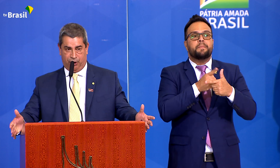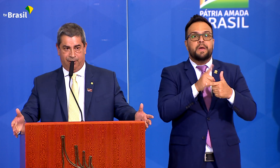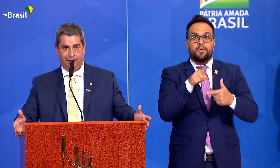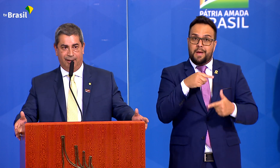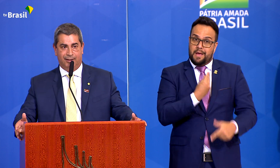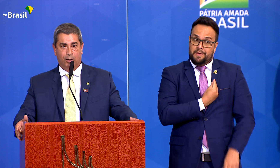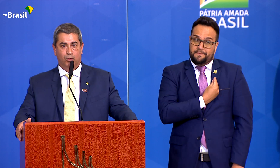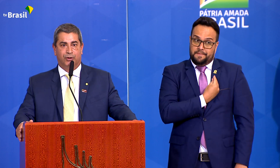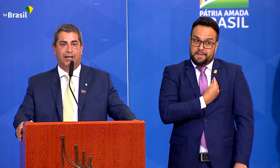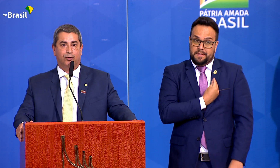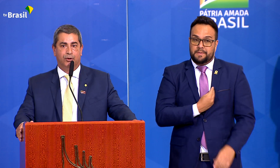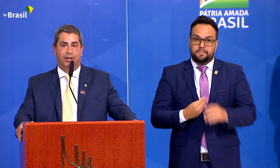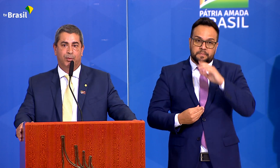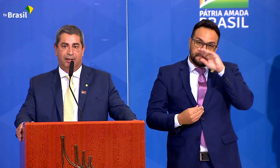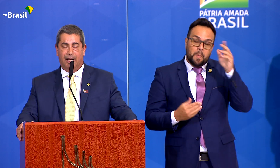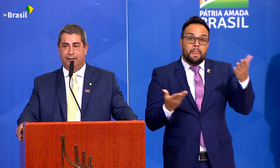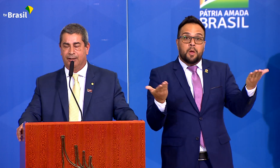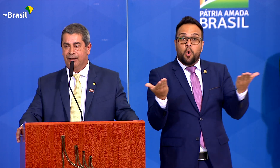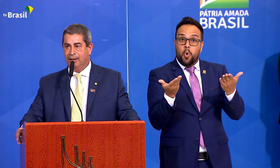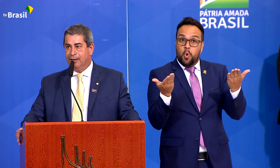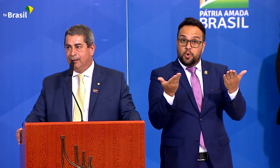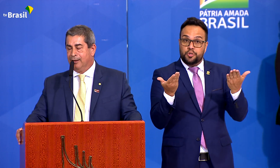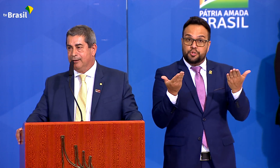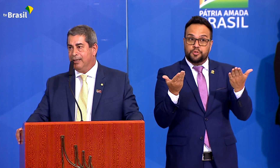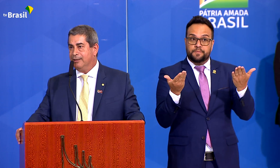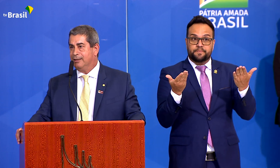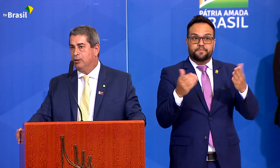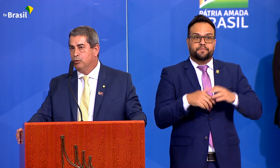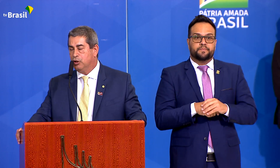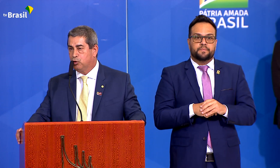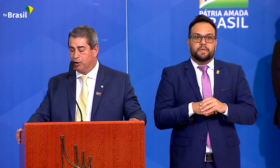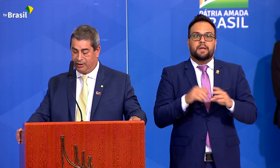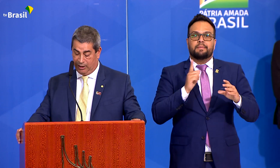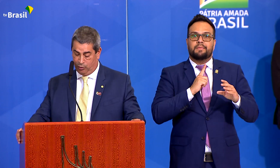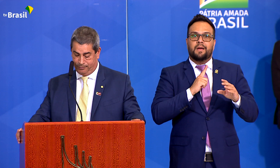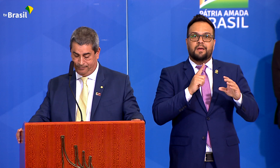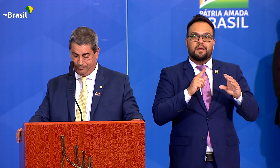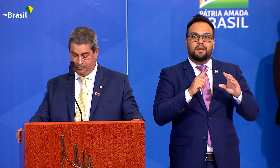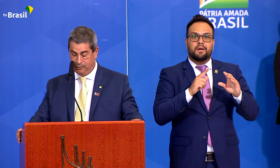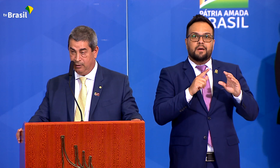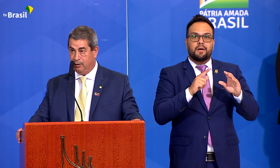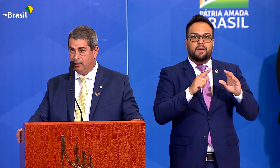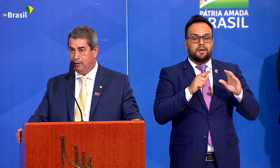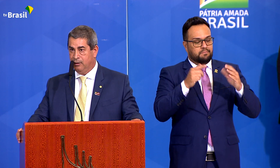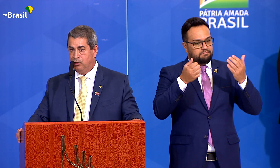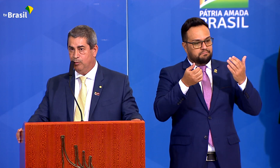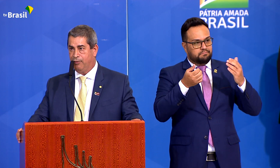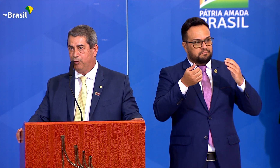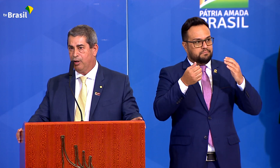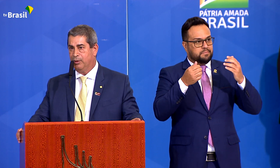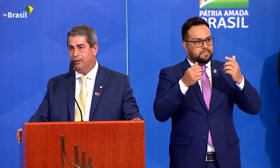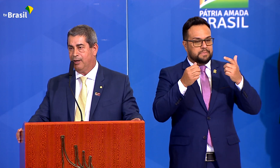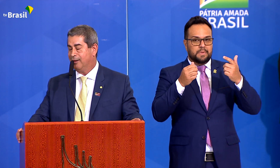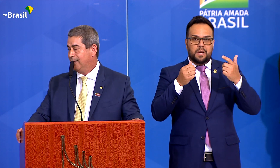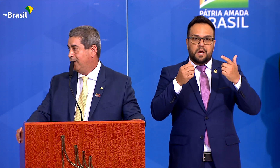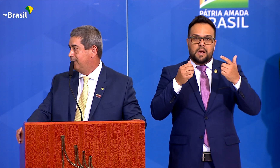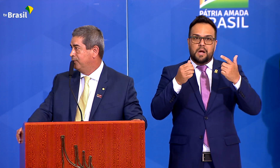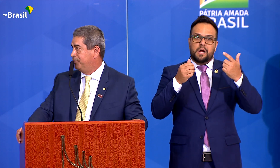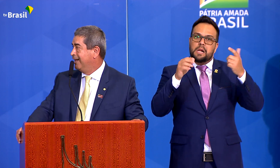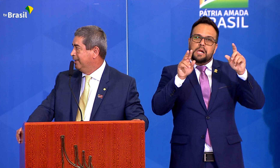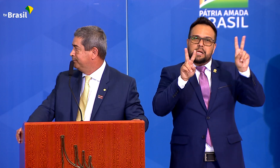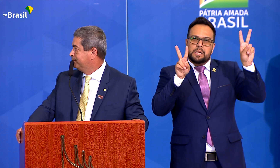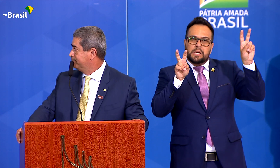ah e hoje esse conceito de liberdade tem sido distorcido é de uma forma